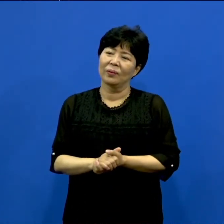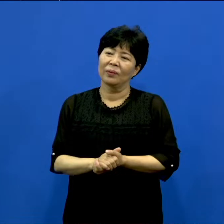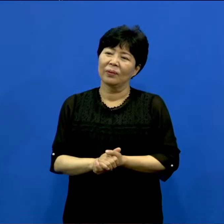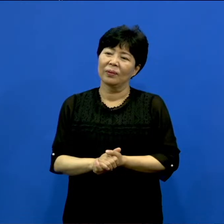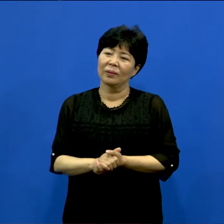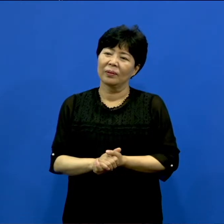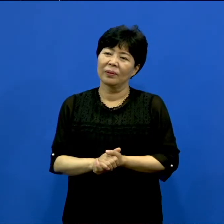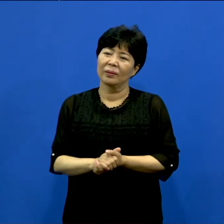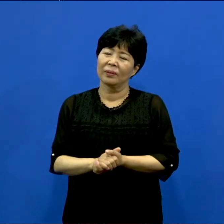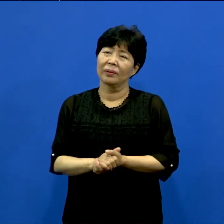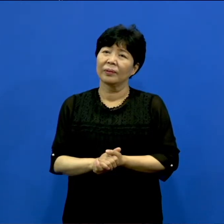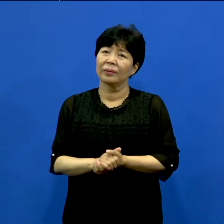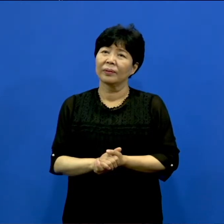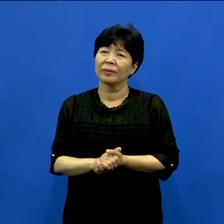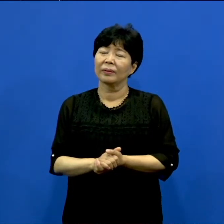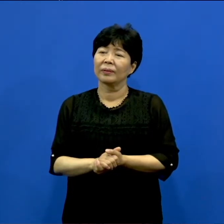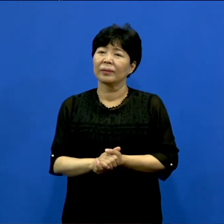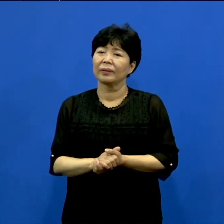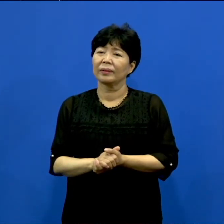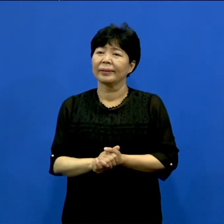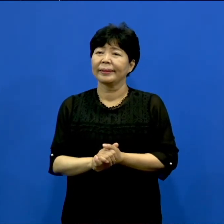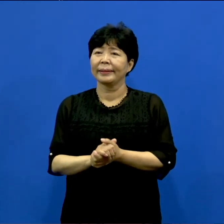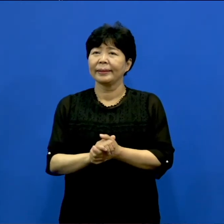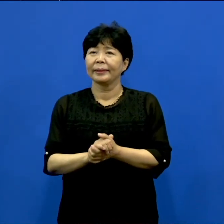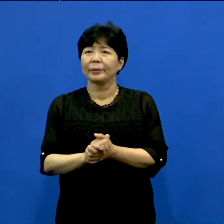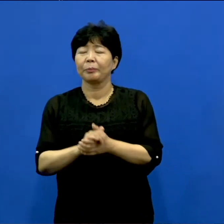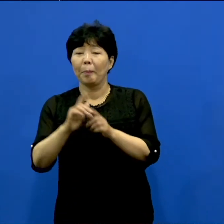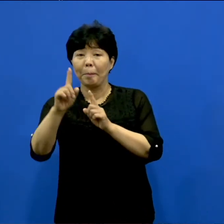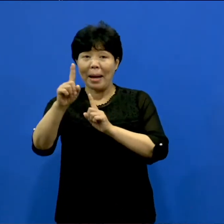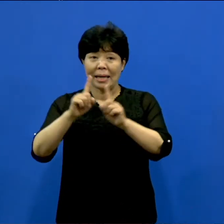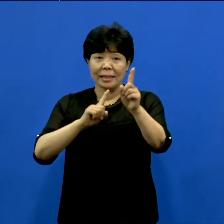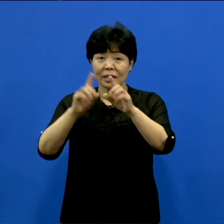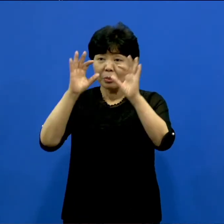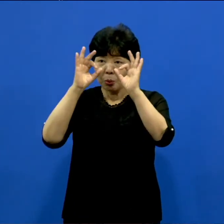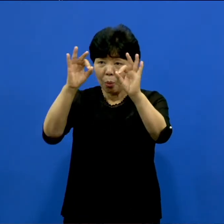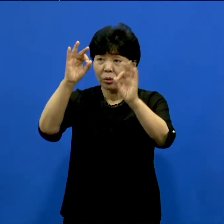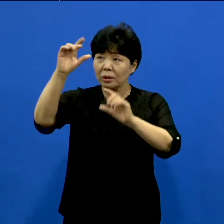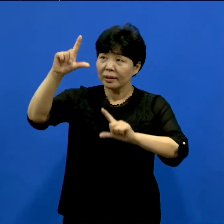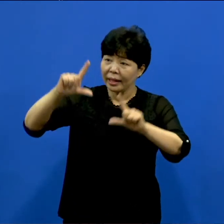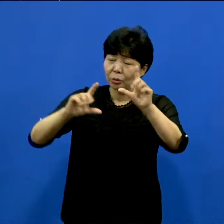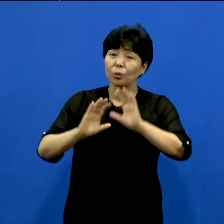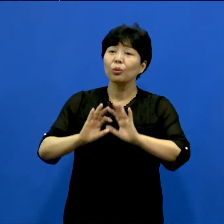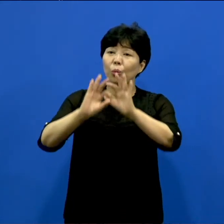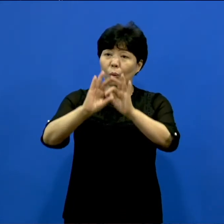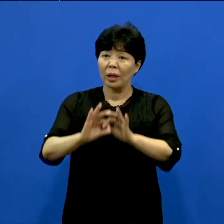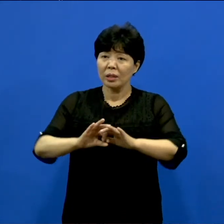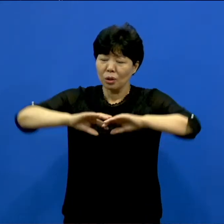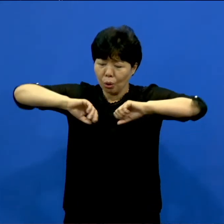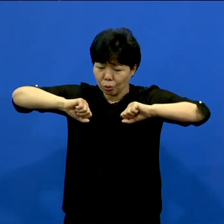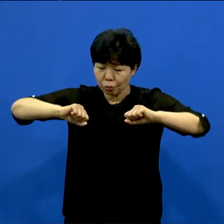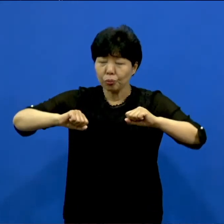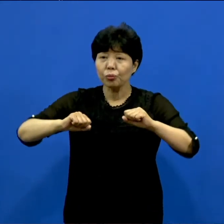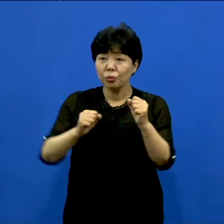자, 말씀을 듣는 태도에서 이미 순종이 결정돼요.